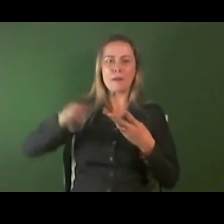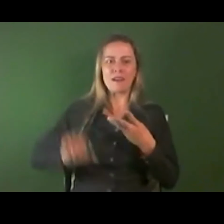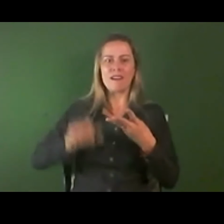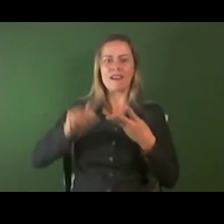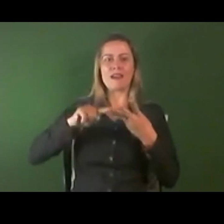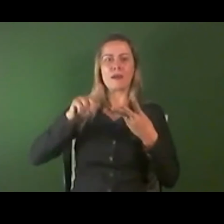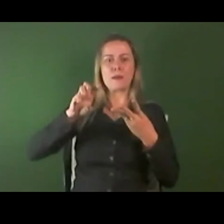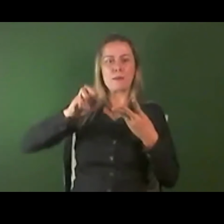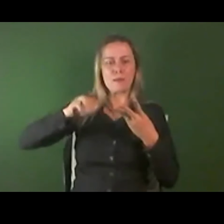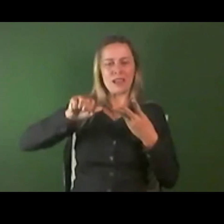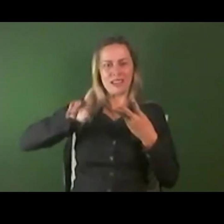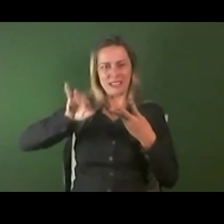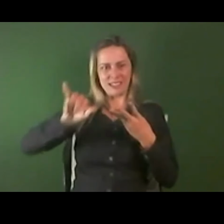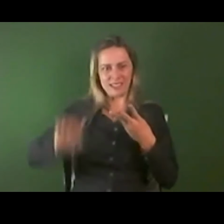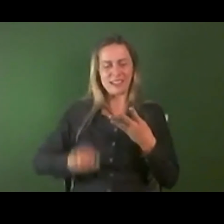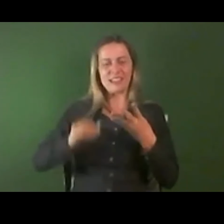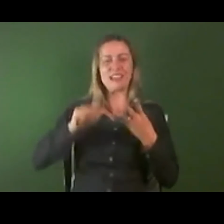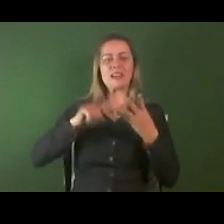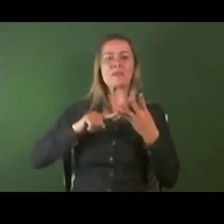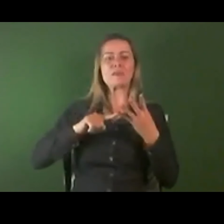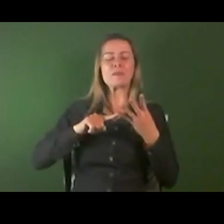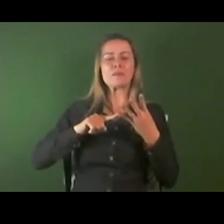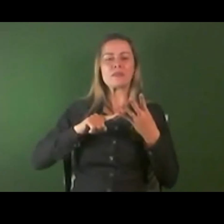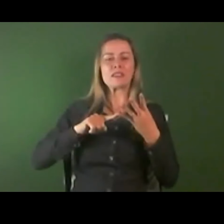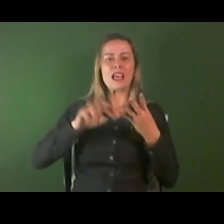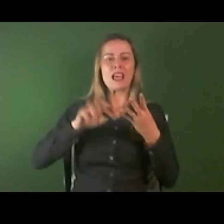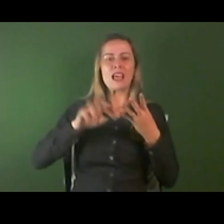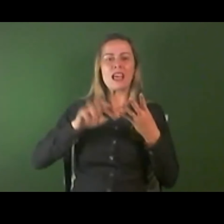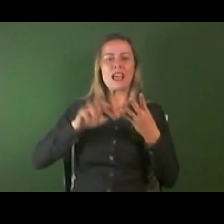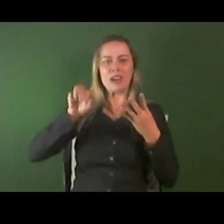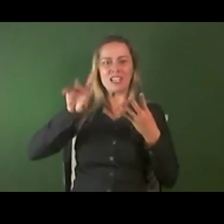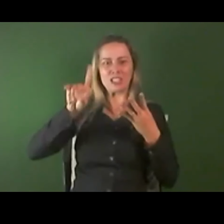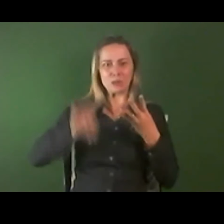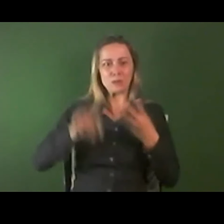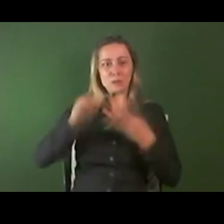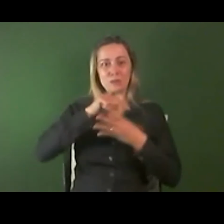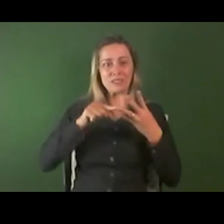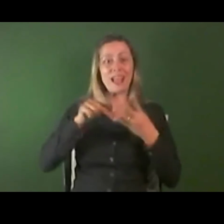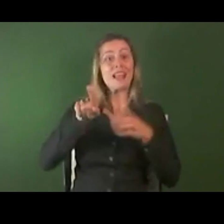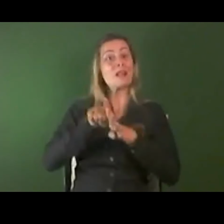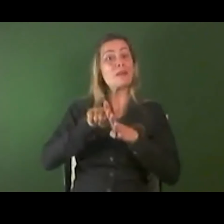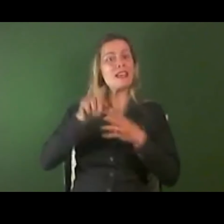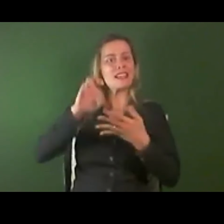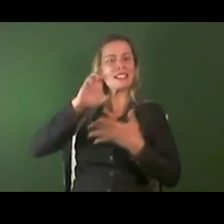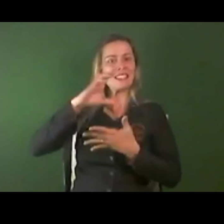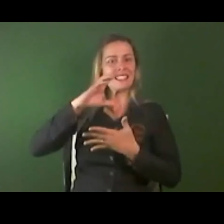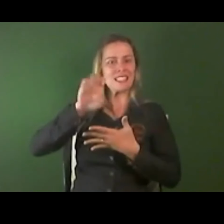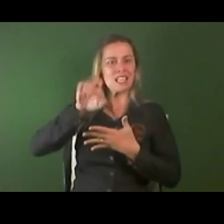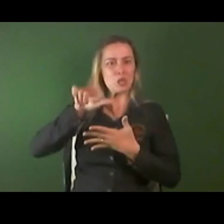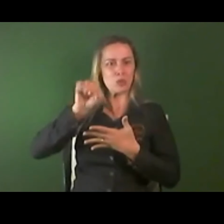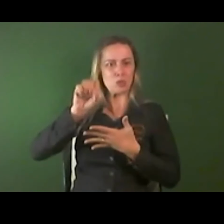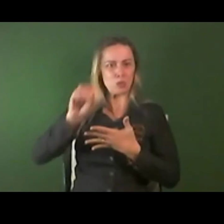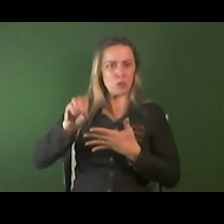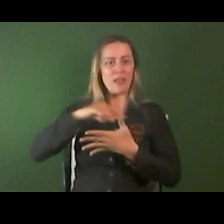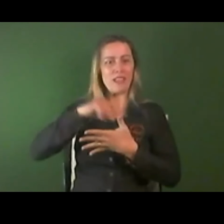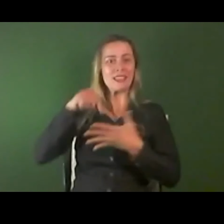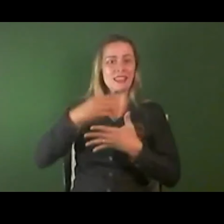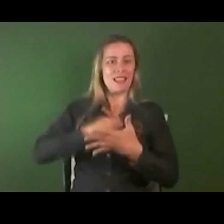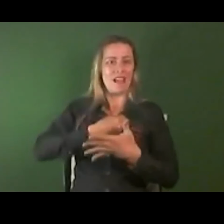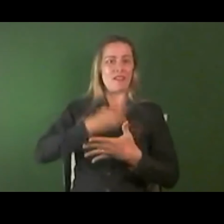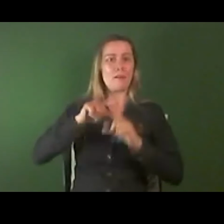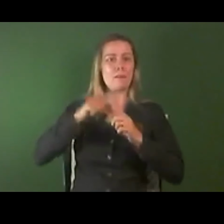Maria Luísa Coura, a Malu, e o Eduardo Fonseca. E o Celso Peixoto também, que ele estava aqui com a gente, porém ele teve um problema de